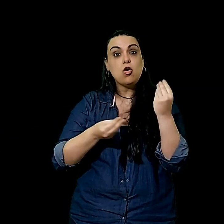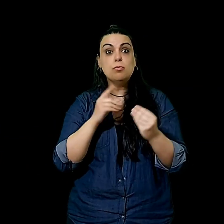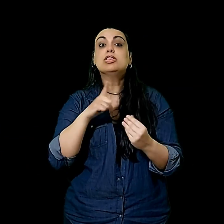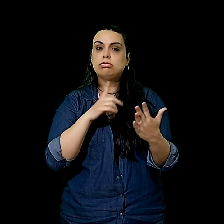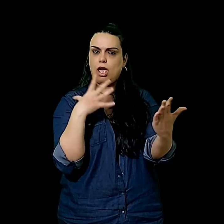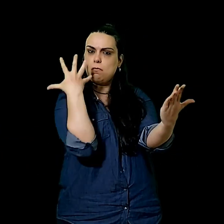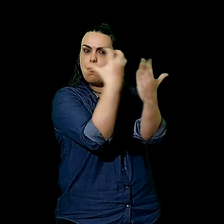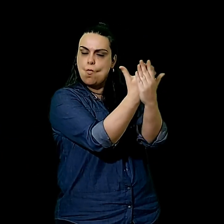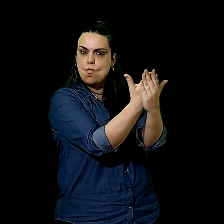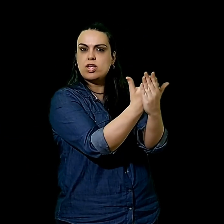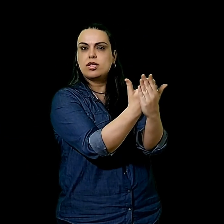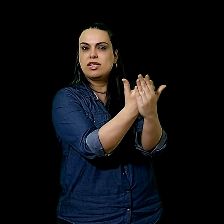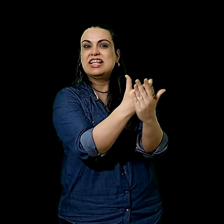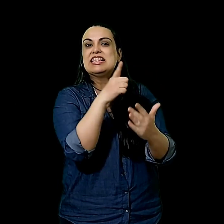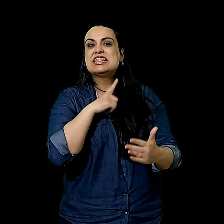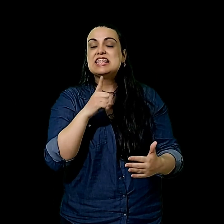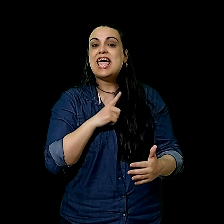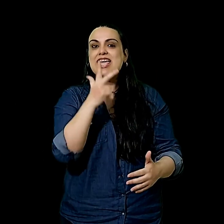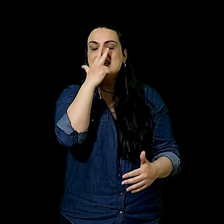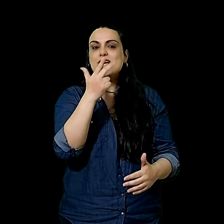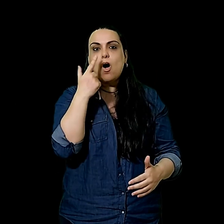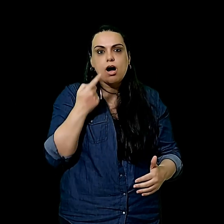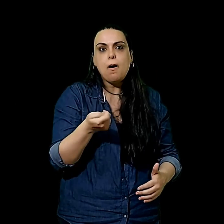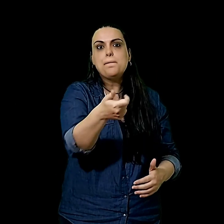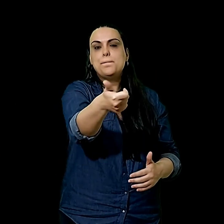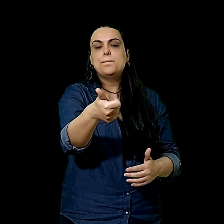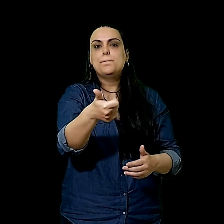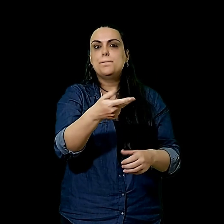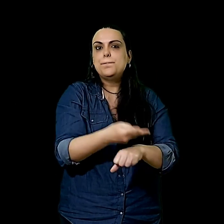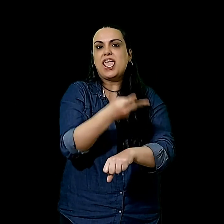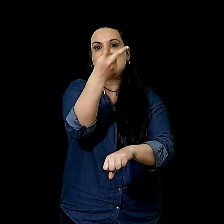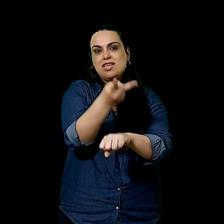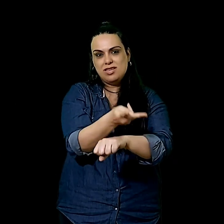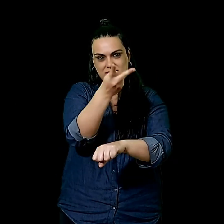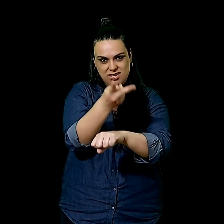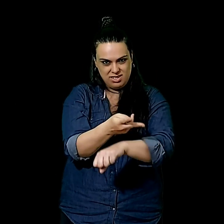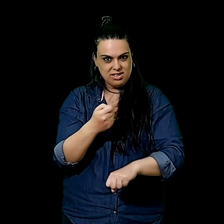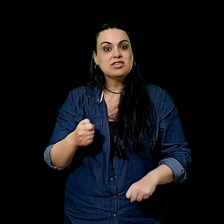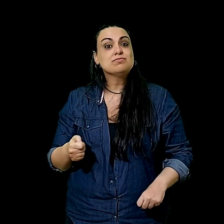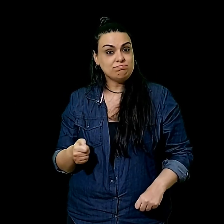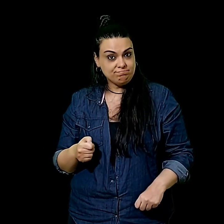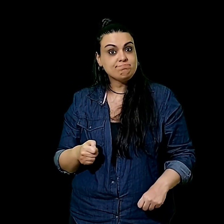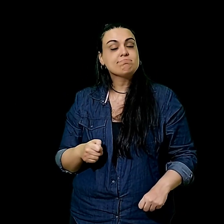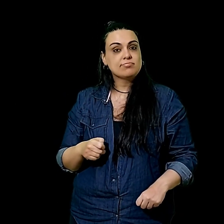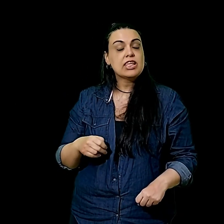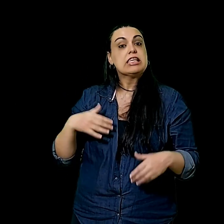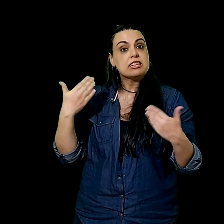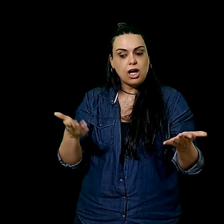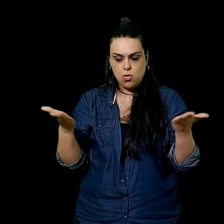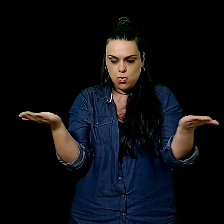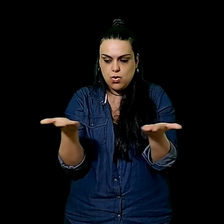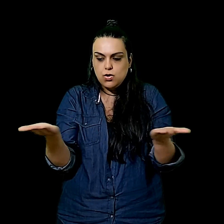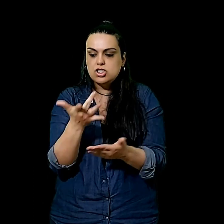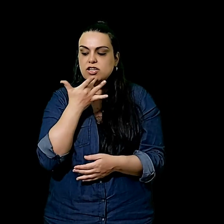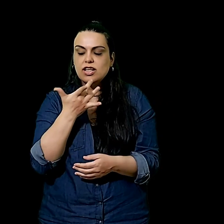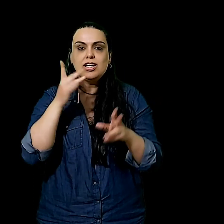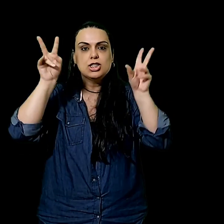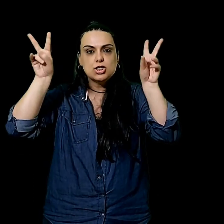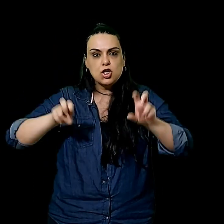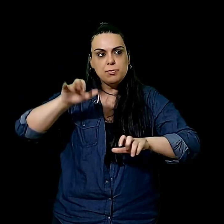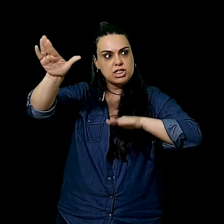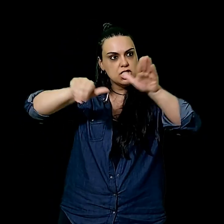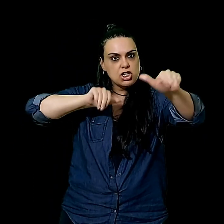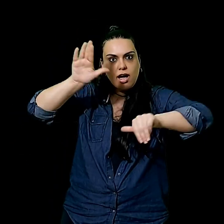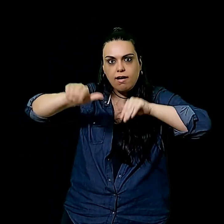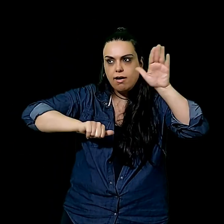vai gerar uma colheita, vai gerar uma recompensa. E aqui norteando a temática dessa tarde, que é sobre a nossa chamada e aquilo que Deus